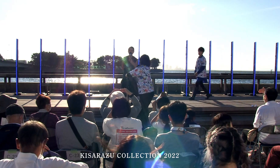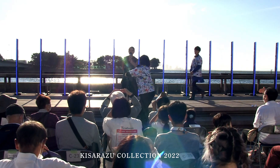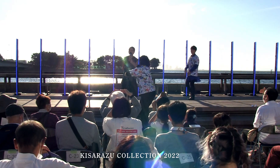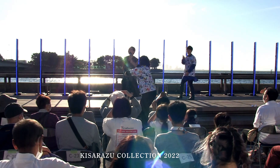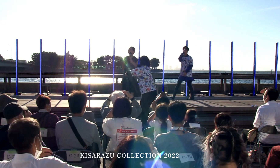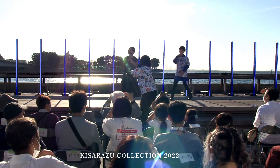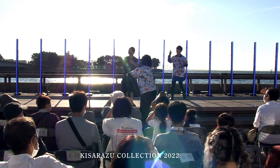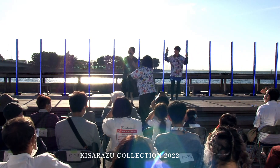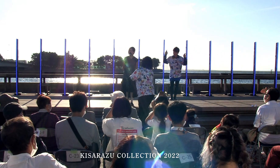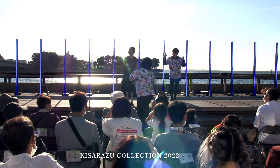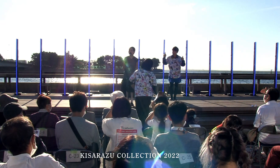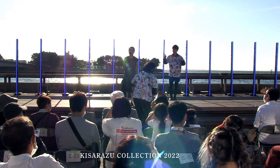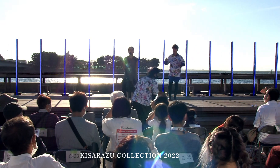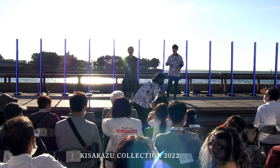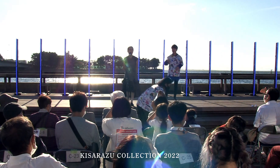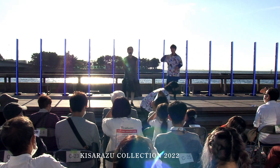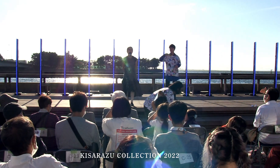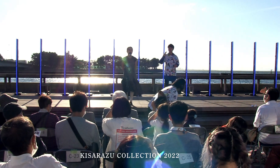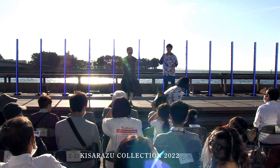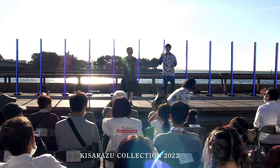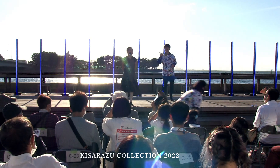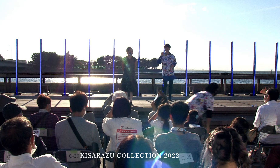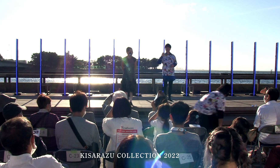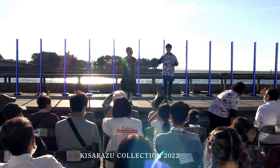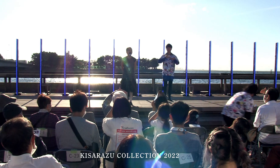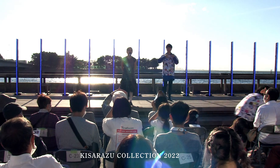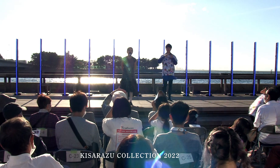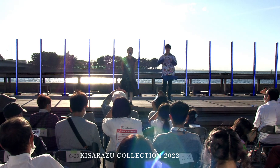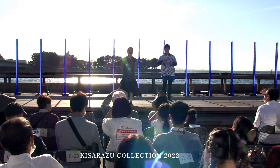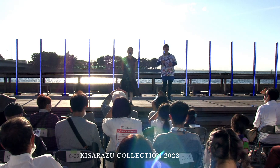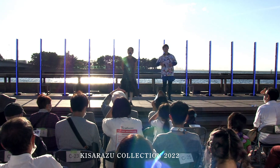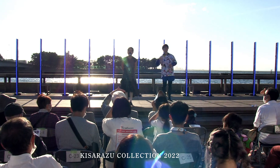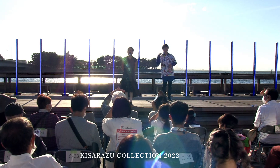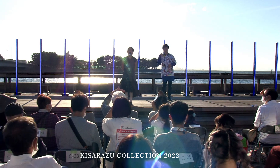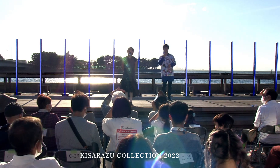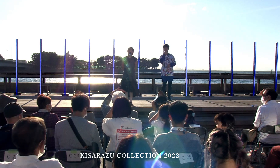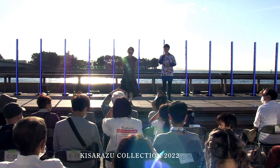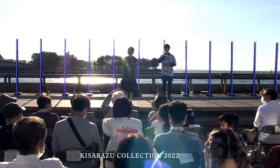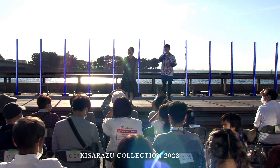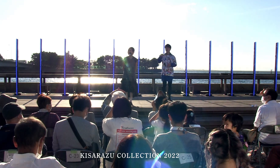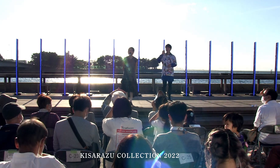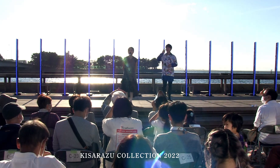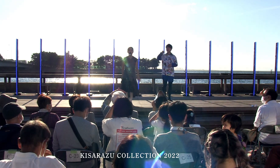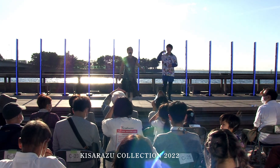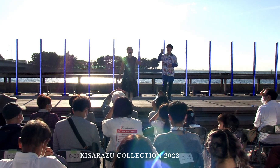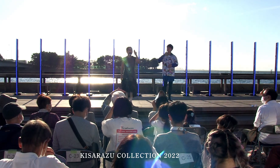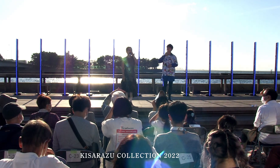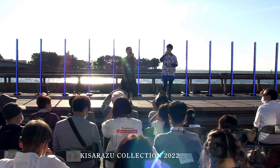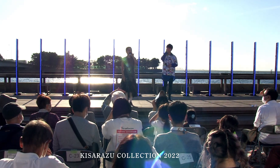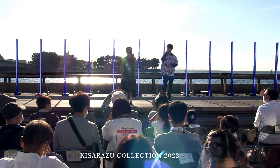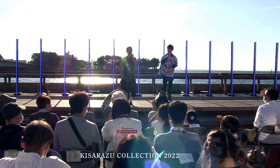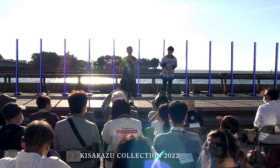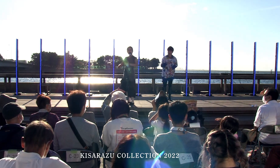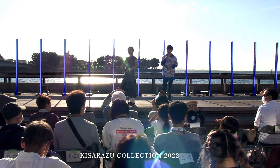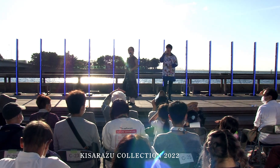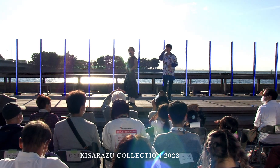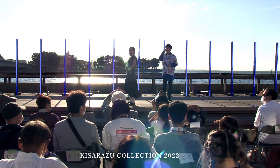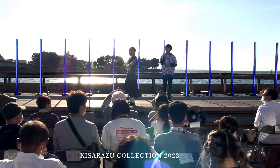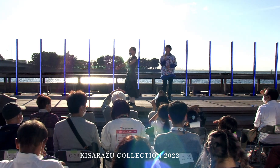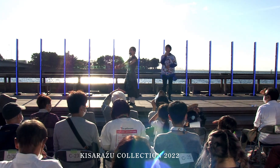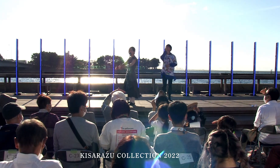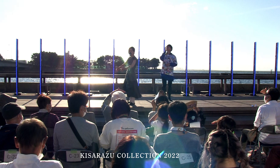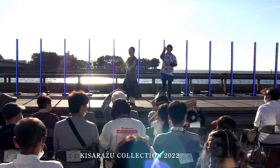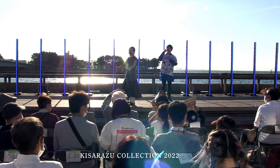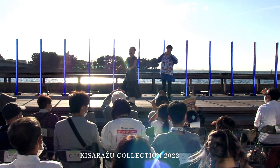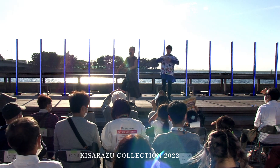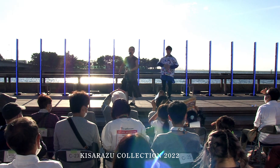こんにちは。ストレッチクラス担当の栗原エリカです。よろしくお願いします。ストレッチクラスは鼻から吸ってお腹